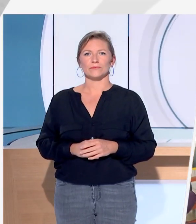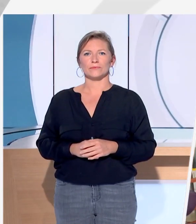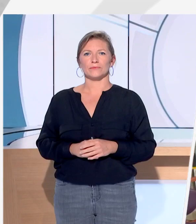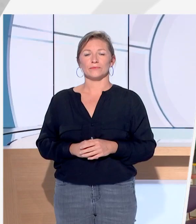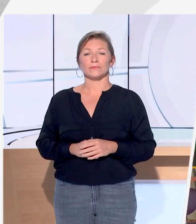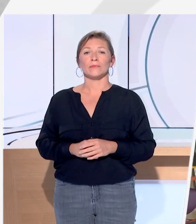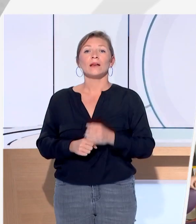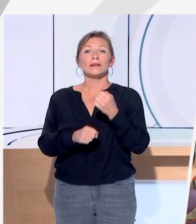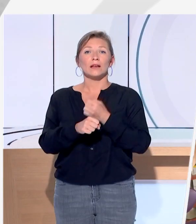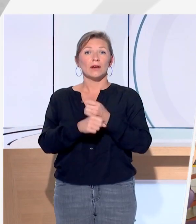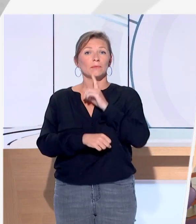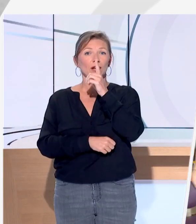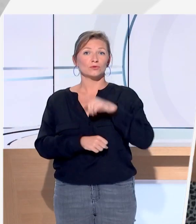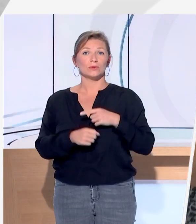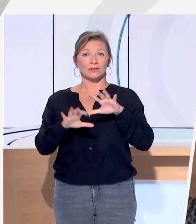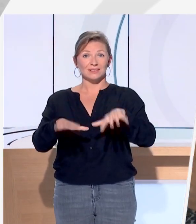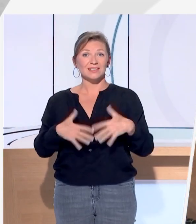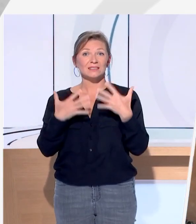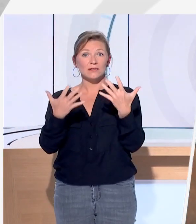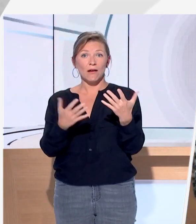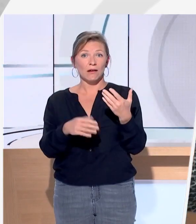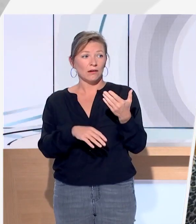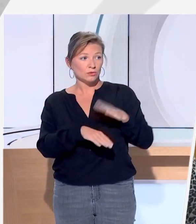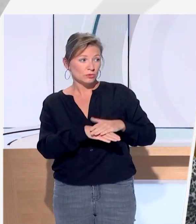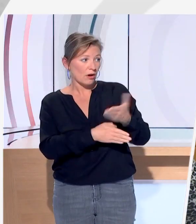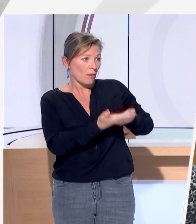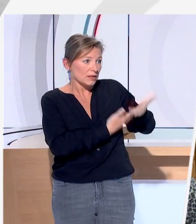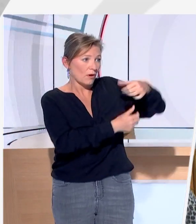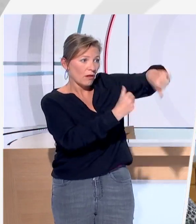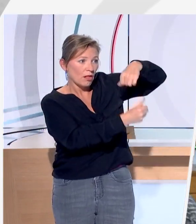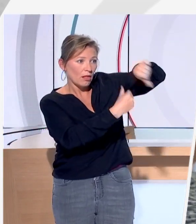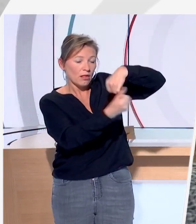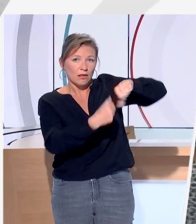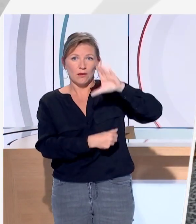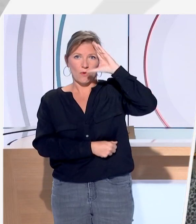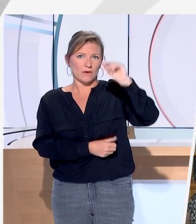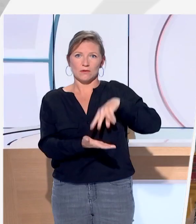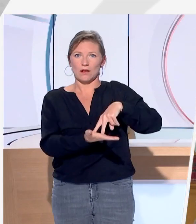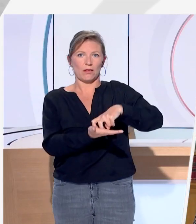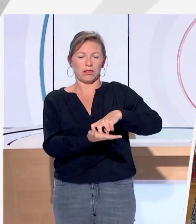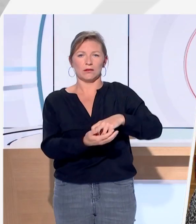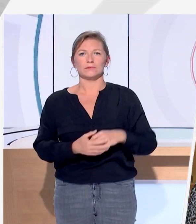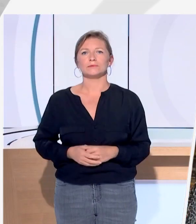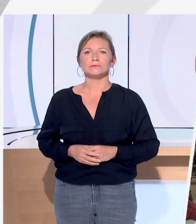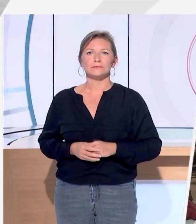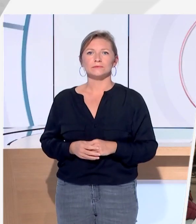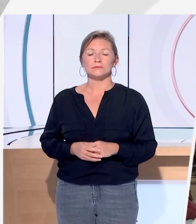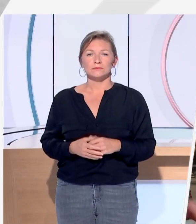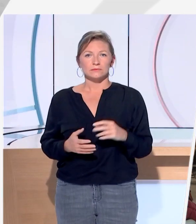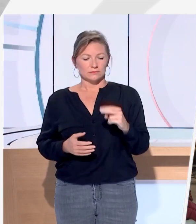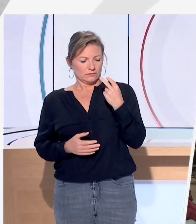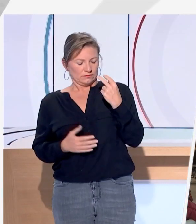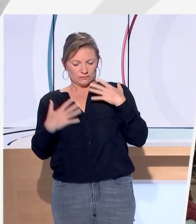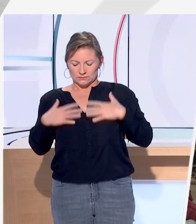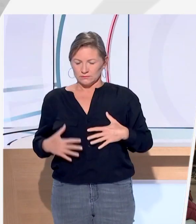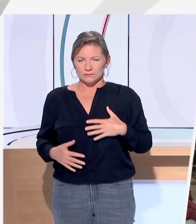Avec 10 heures de travail quotidien et des remplacements qui s'accumulent, le personnel est exténué. On a des